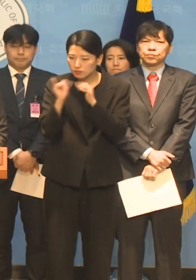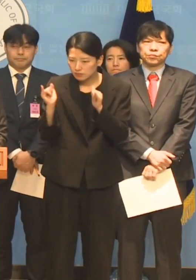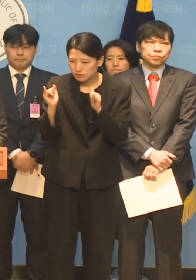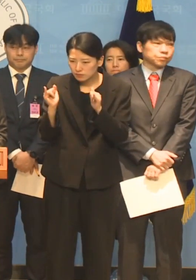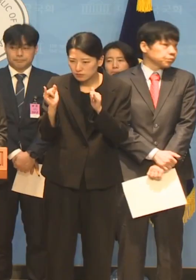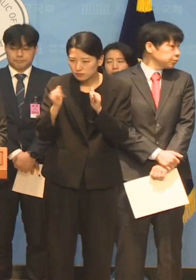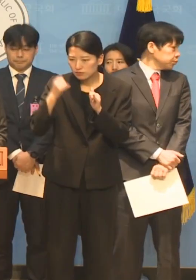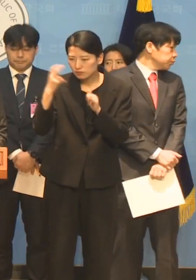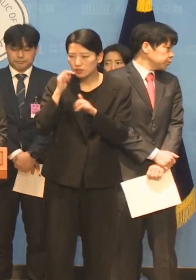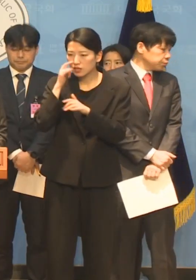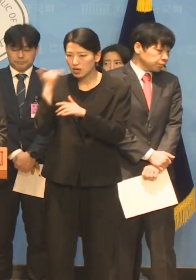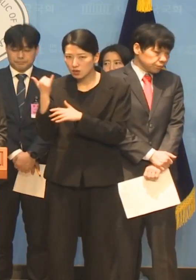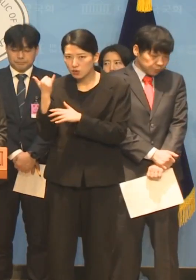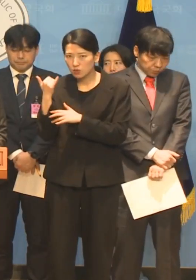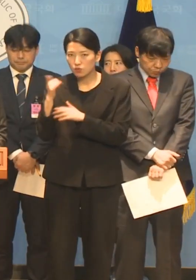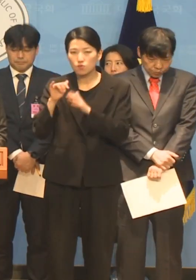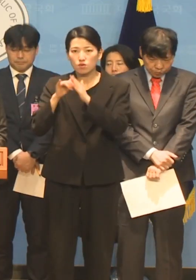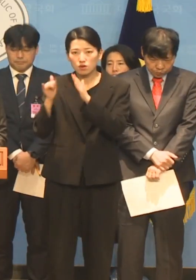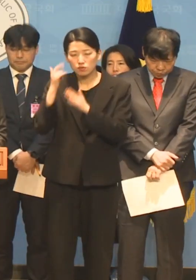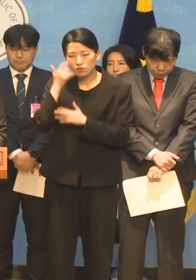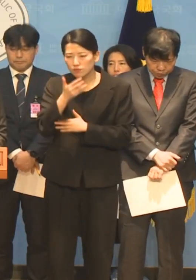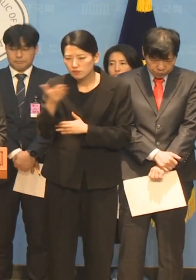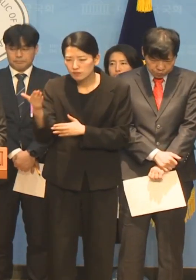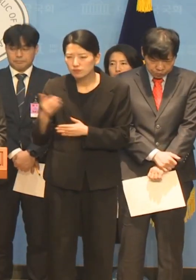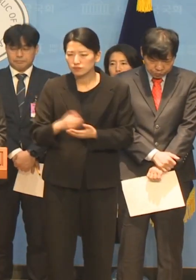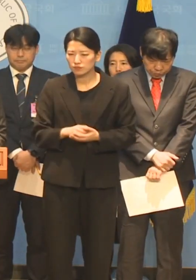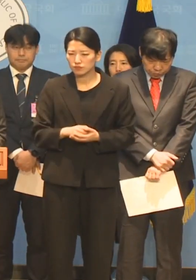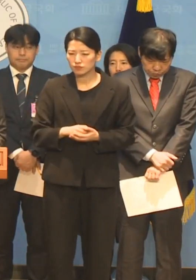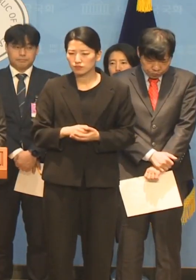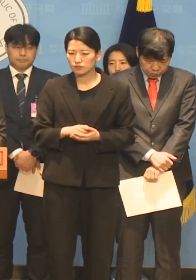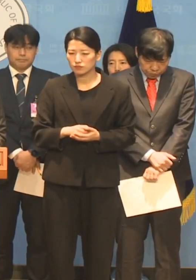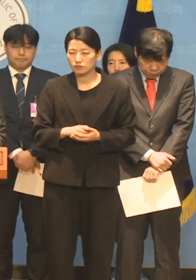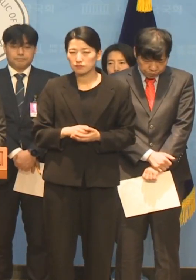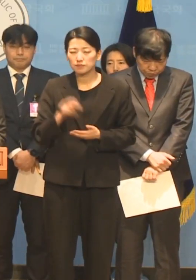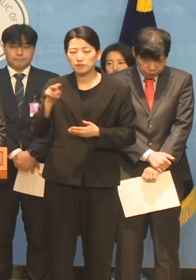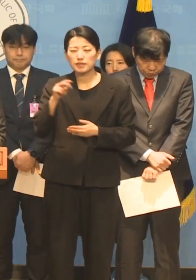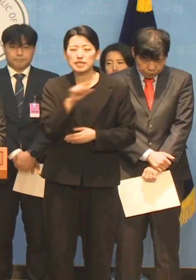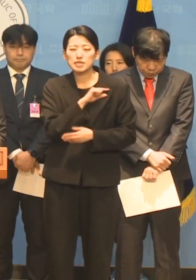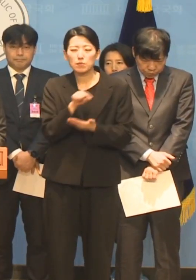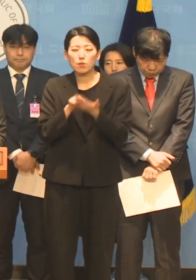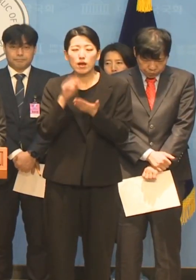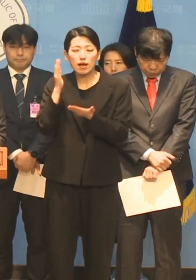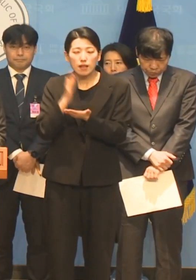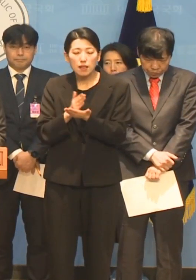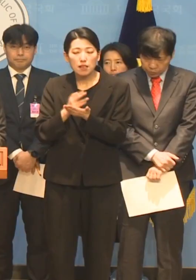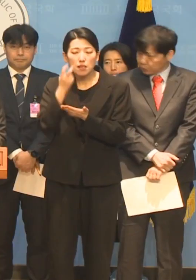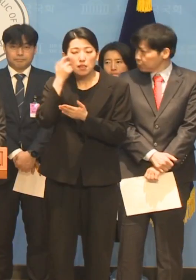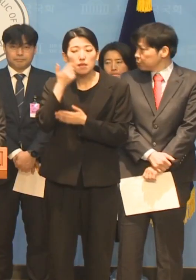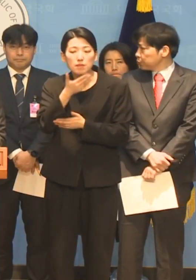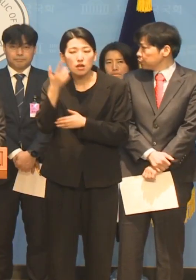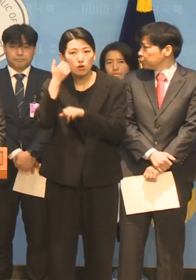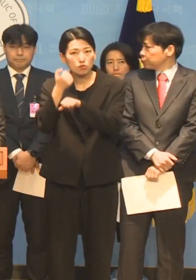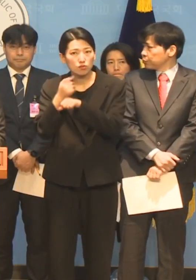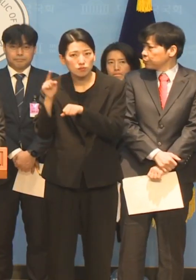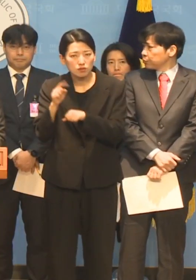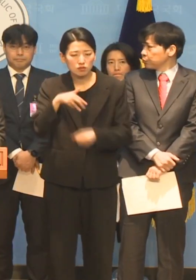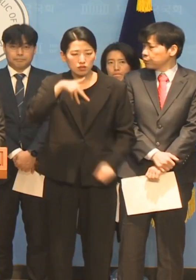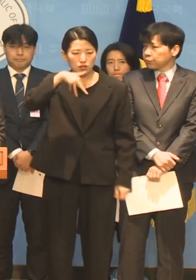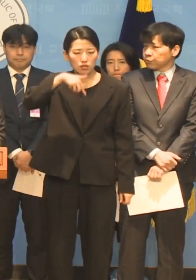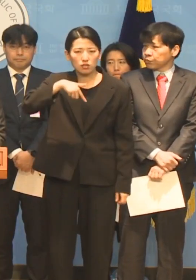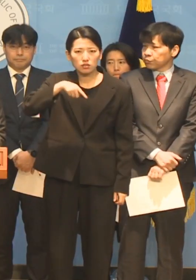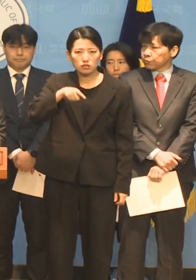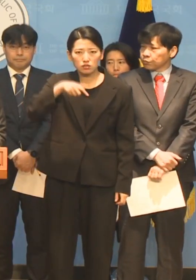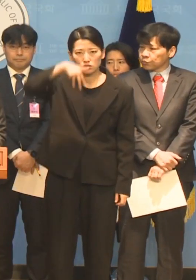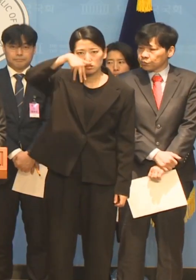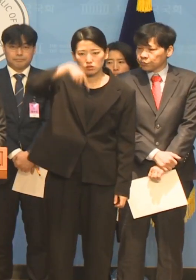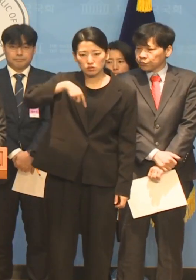대상으로 2024년 9월부터 10월까지 익명으로 설문조사를 진행하였습니다. 연구 제목은 췌장 기능 부전 및